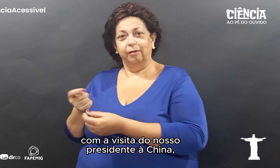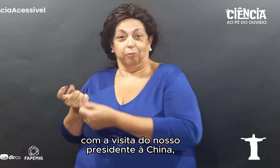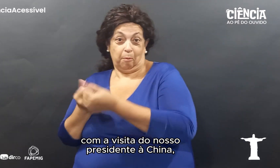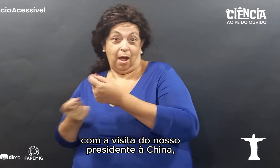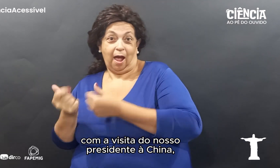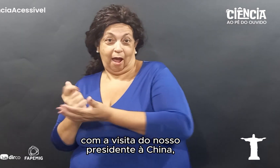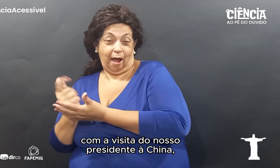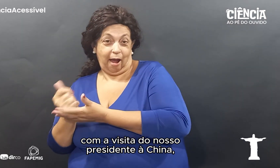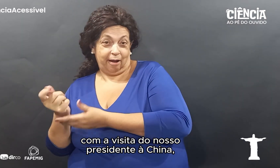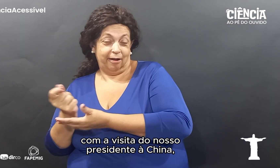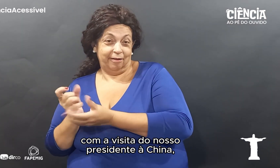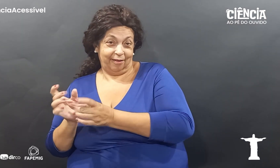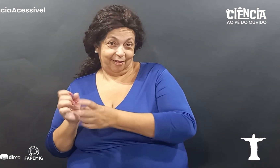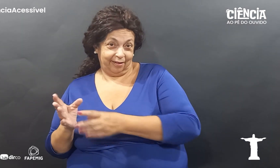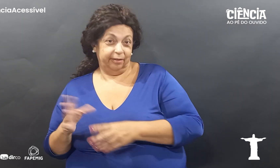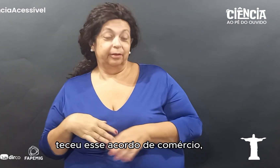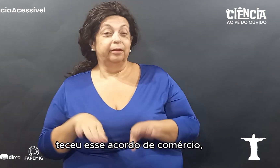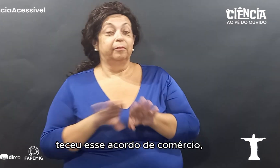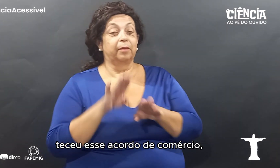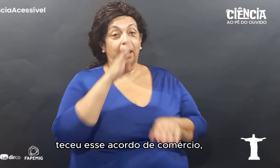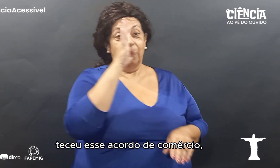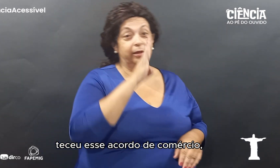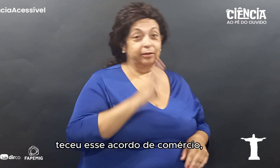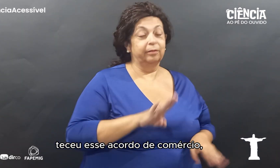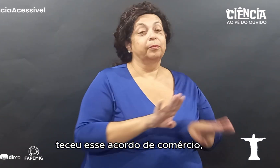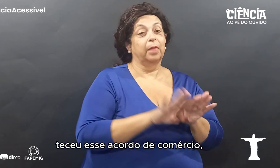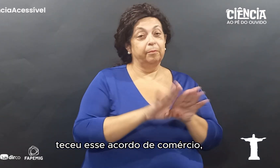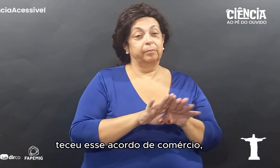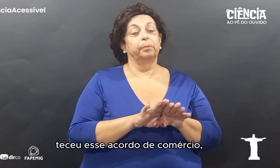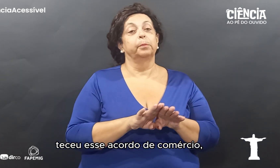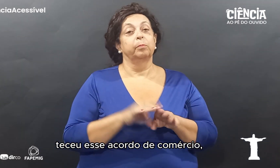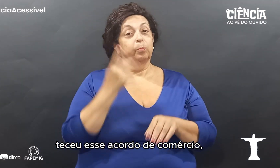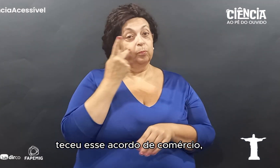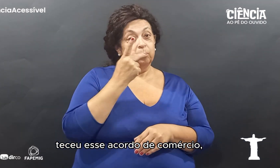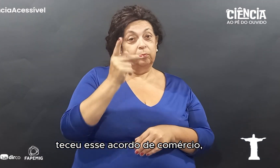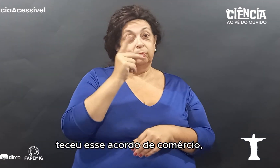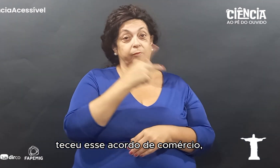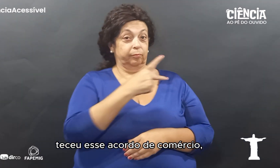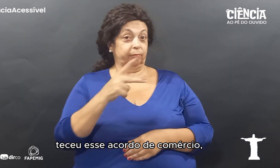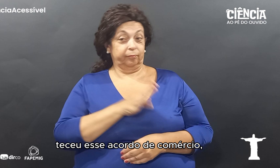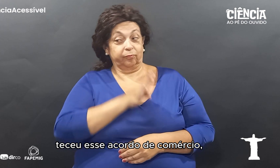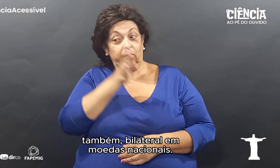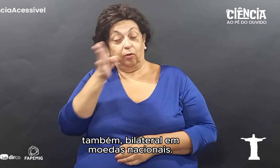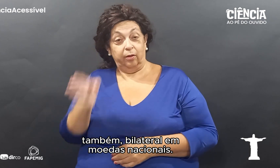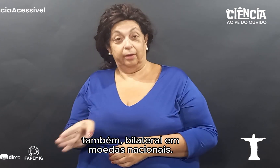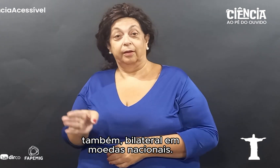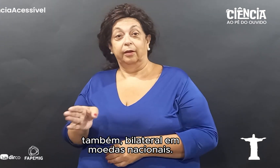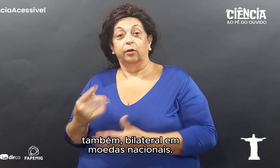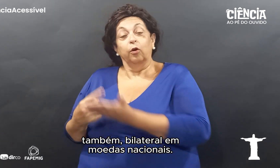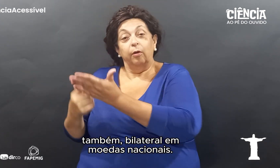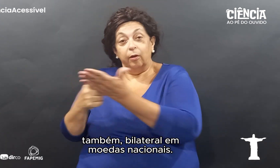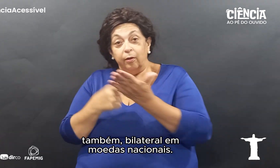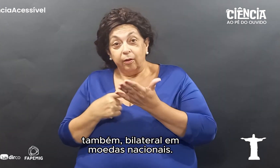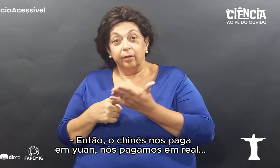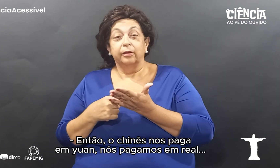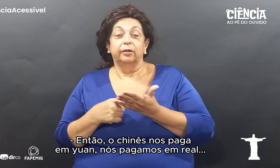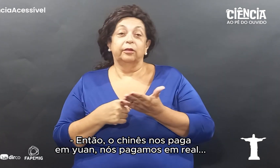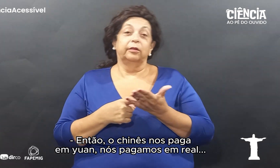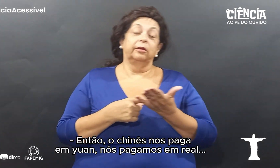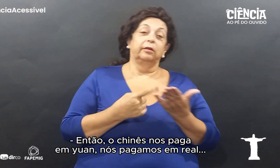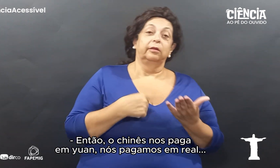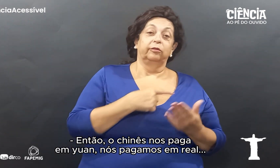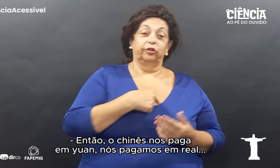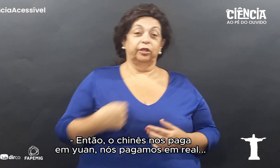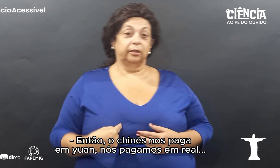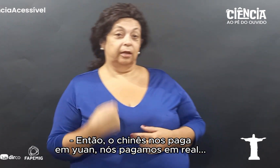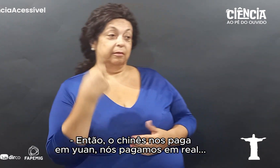visita do nosso presidente à China, teceu esse acordo de comércio também bilateral em moedas nacionais. Então, o chinês